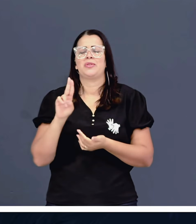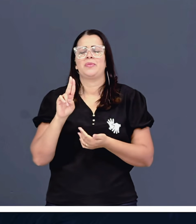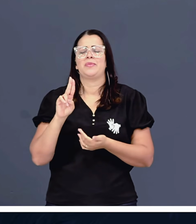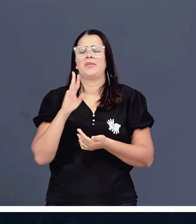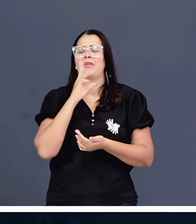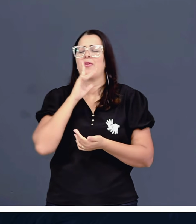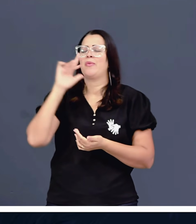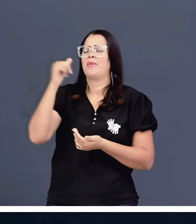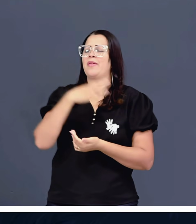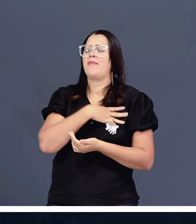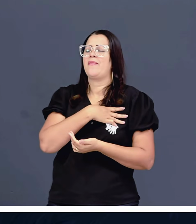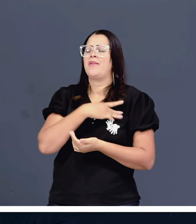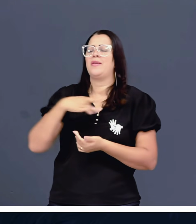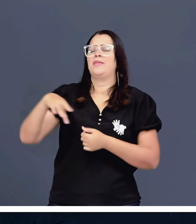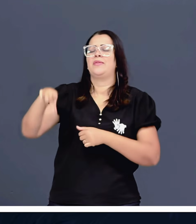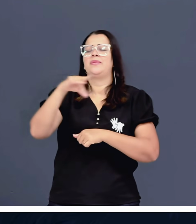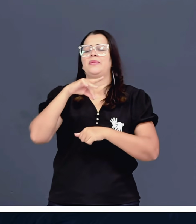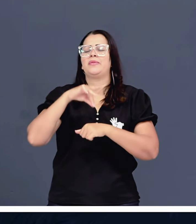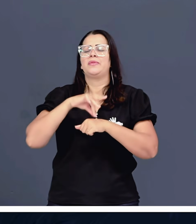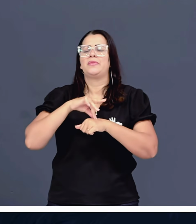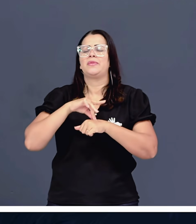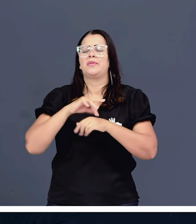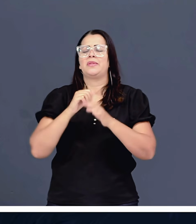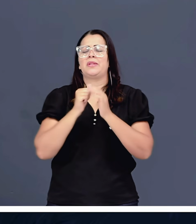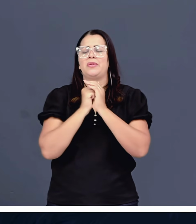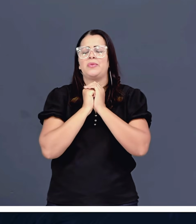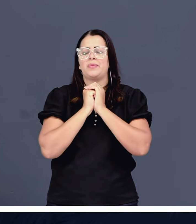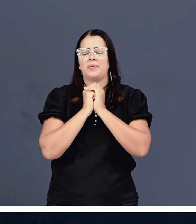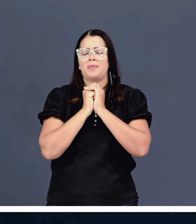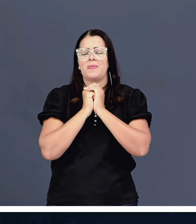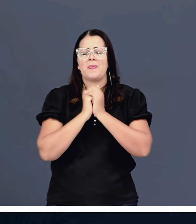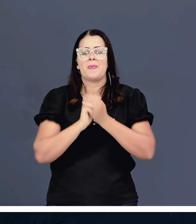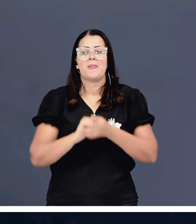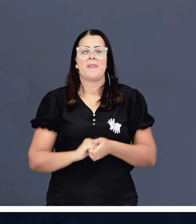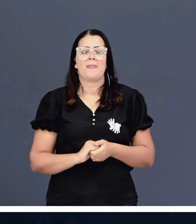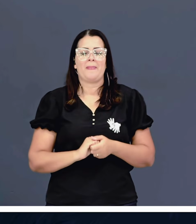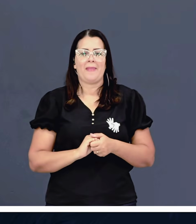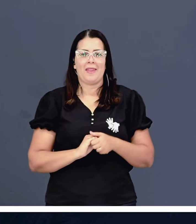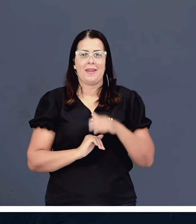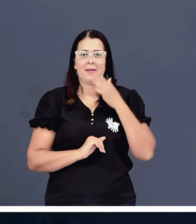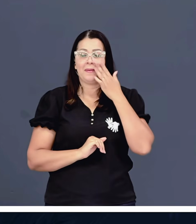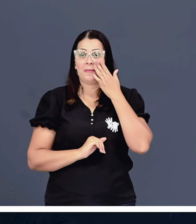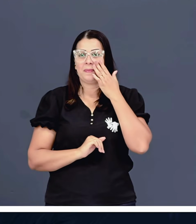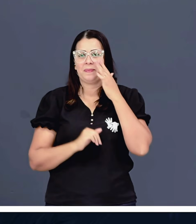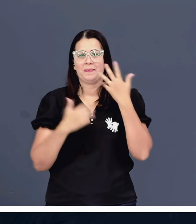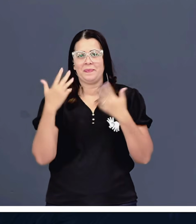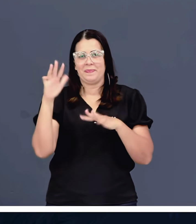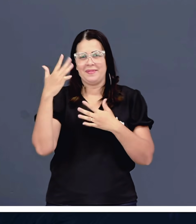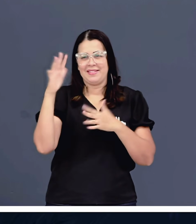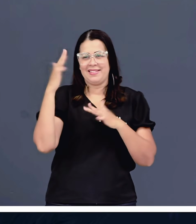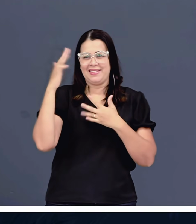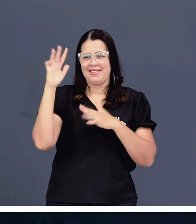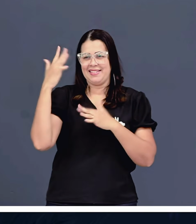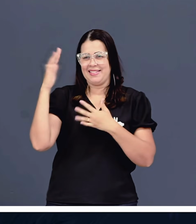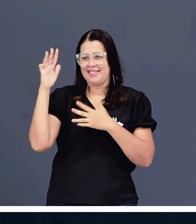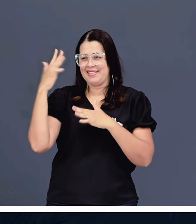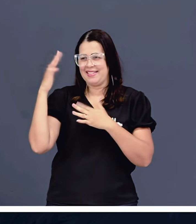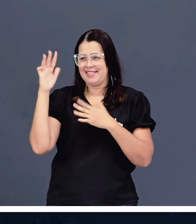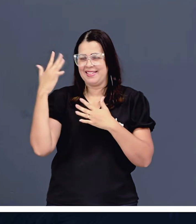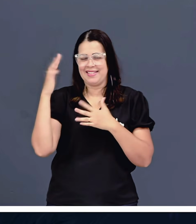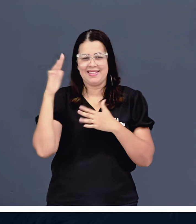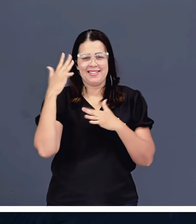Pai, do Filho e do Espírito Santo do Senhor. Amém e amém. Aplauda o Senhor bem forte.